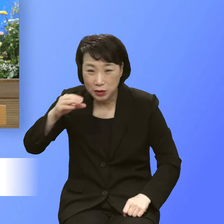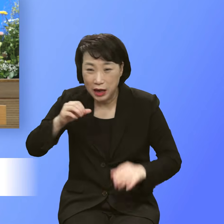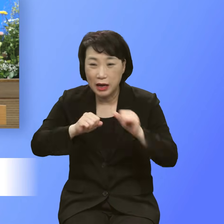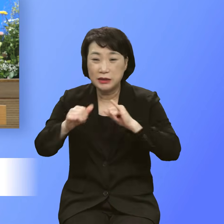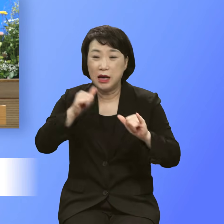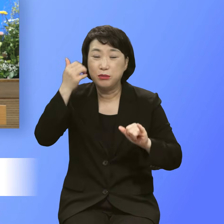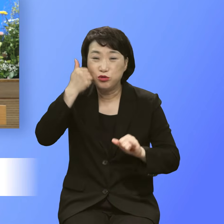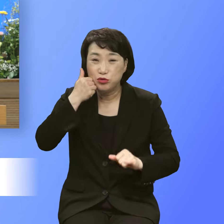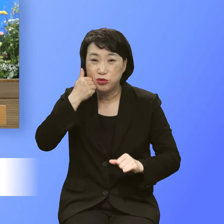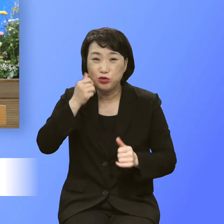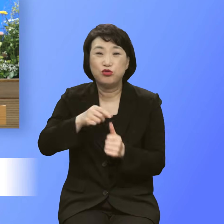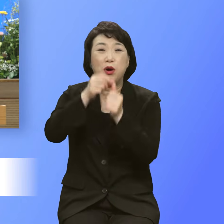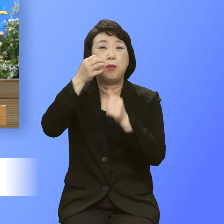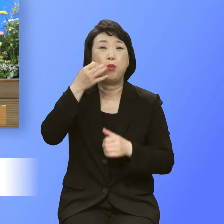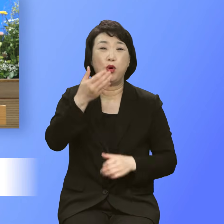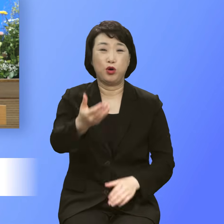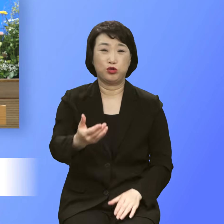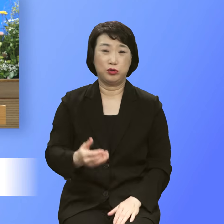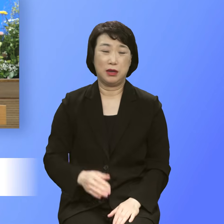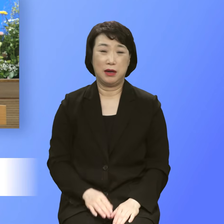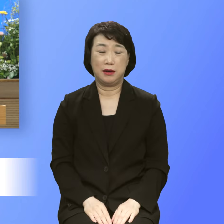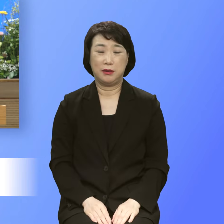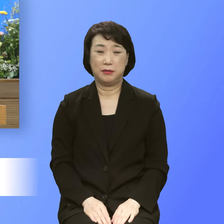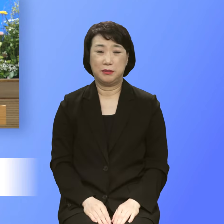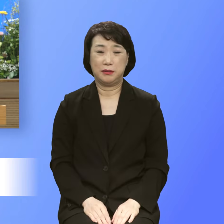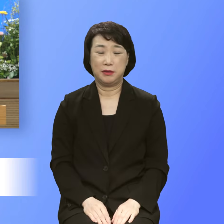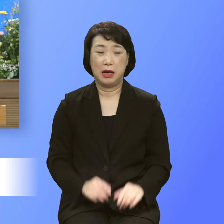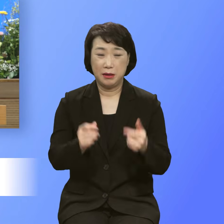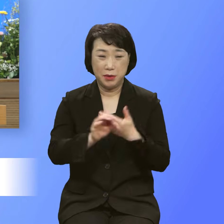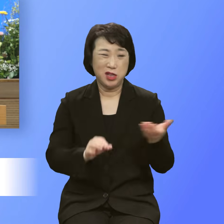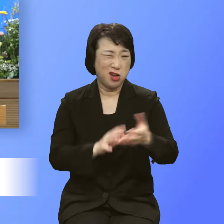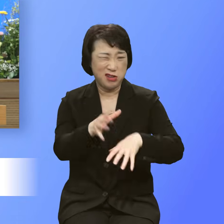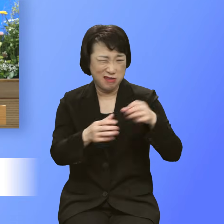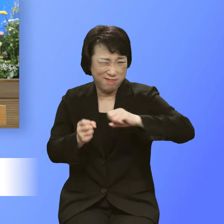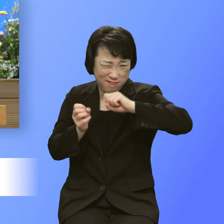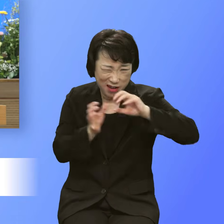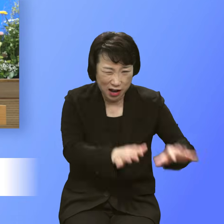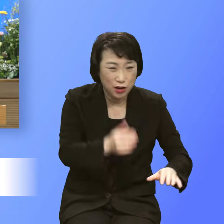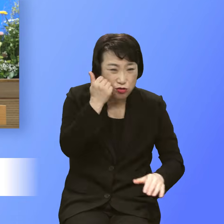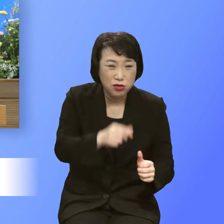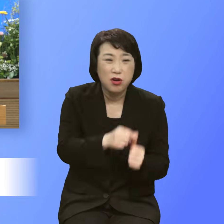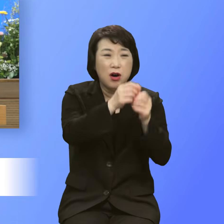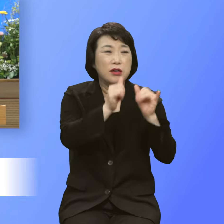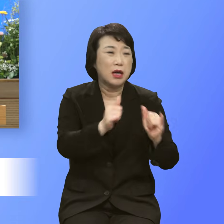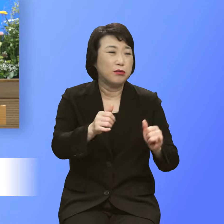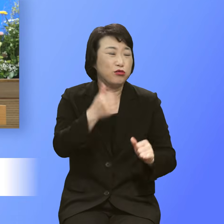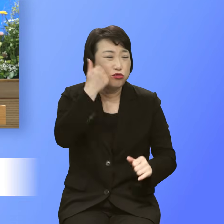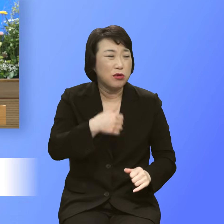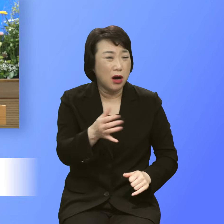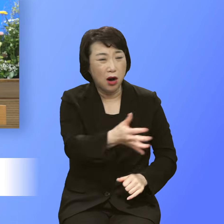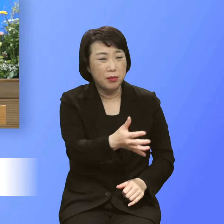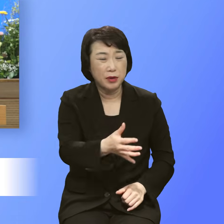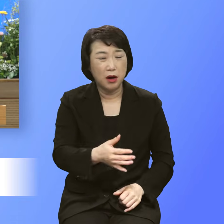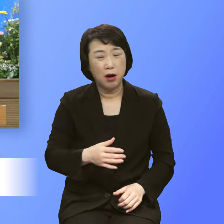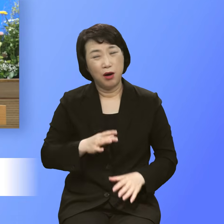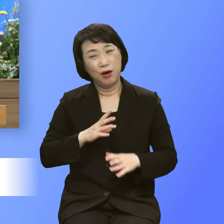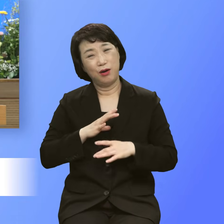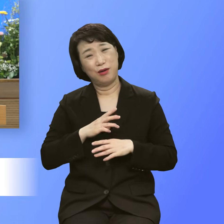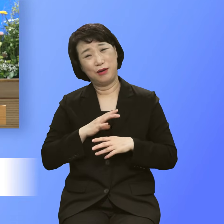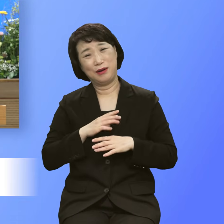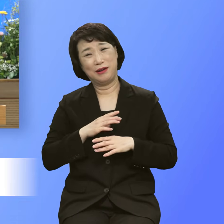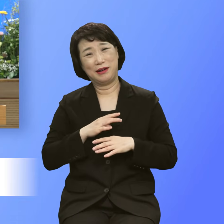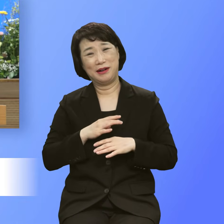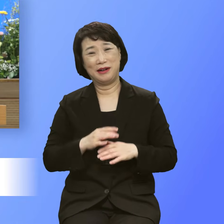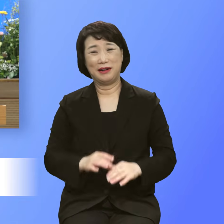하는 자에게 구원을 보이리라. 그렇지 않으면 내가 널 찌질이니 건질 자 없으리라. 무섭지 않냐 이